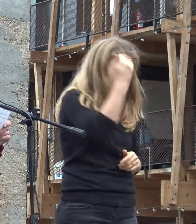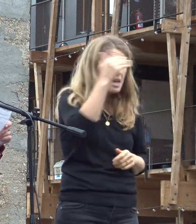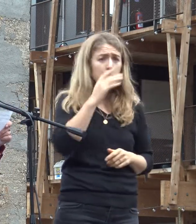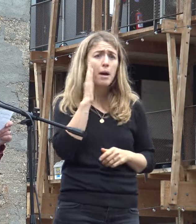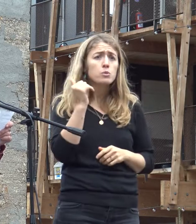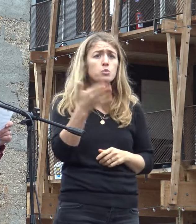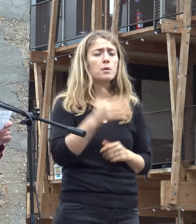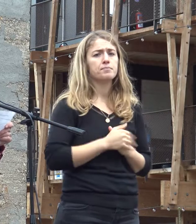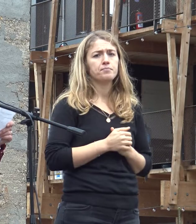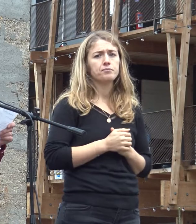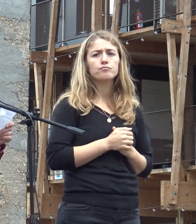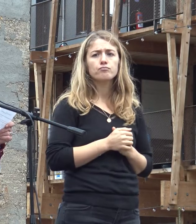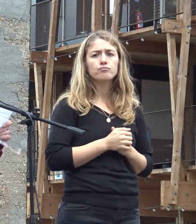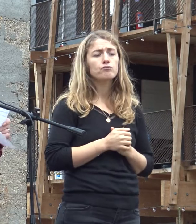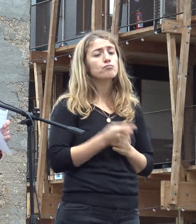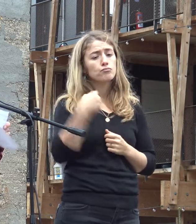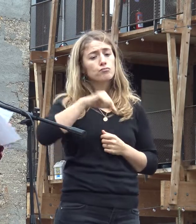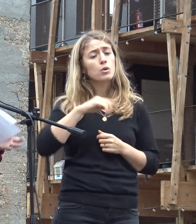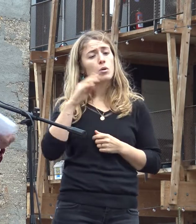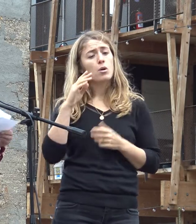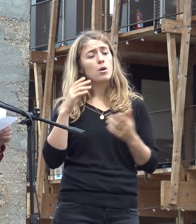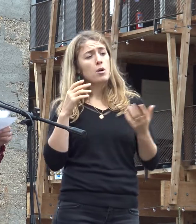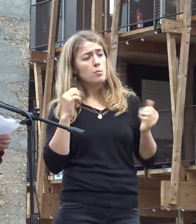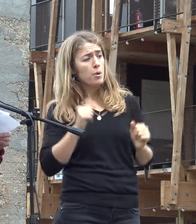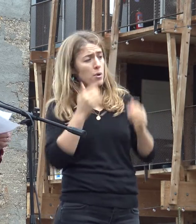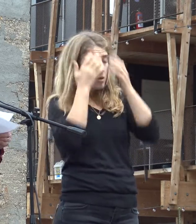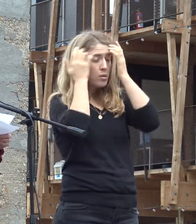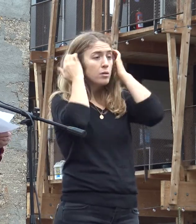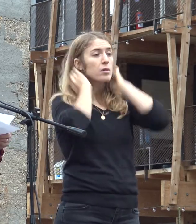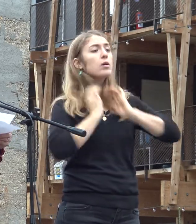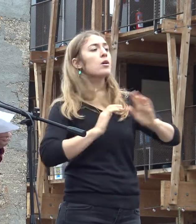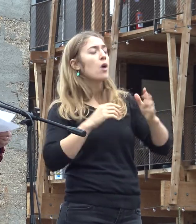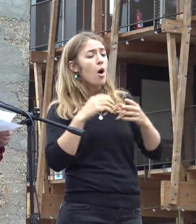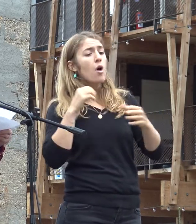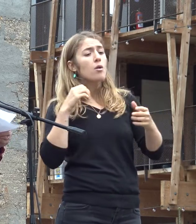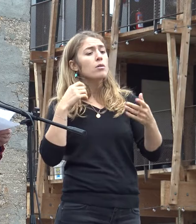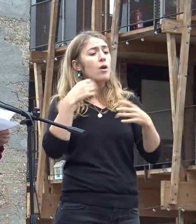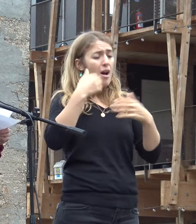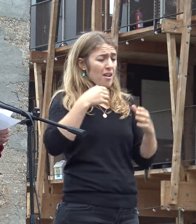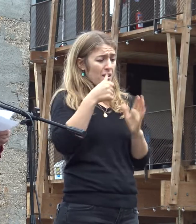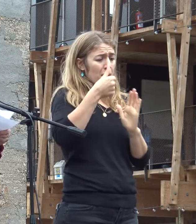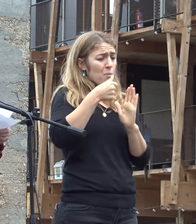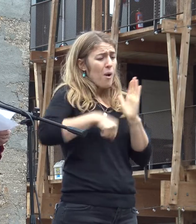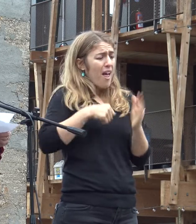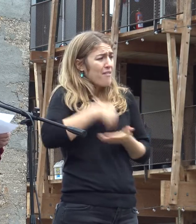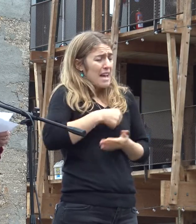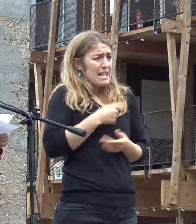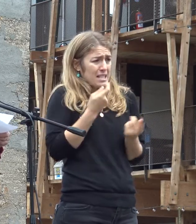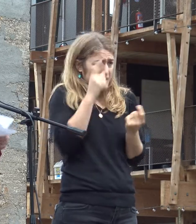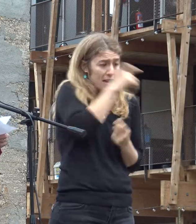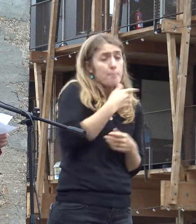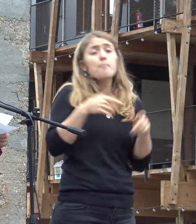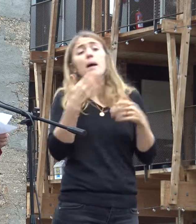Parce que nous devons allier la lutte pour la fin du mois et contre la fin du monde. Parce que nous voulons changer le